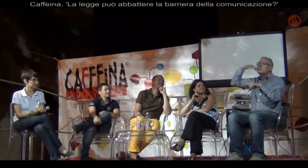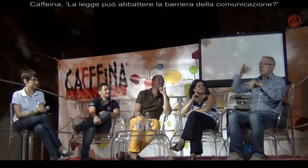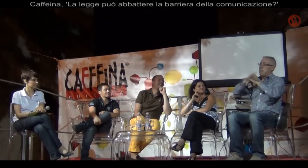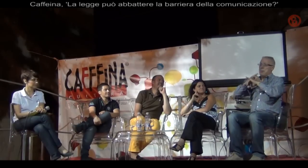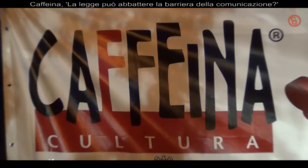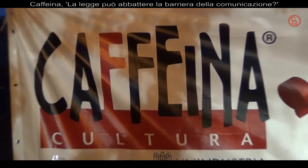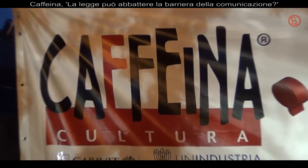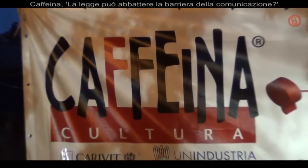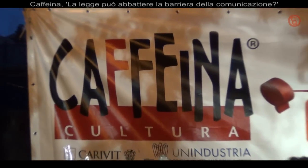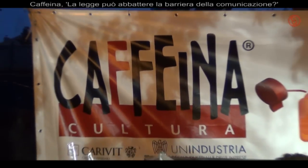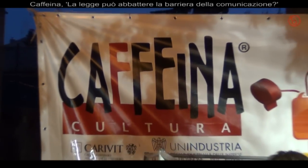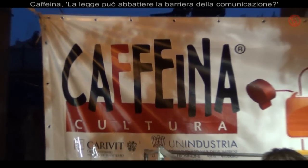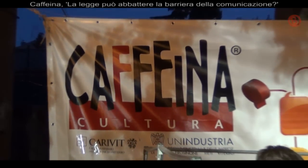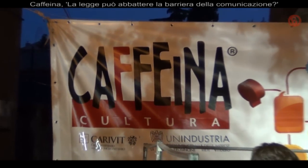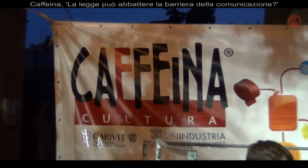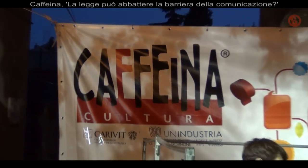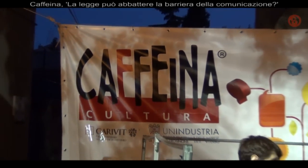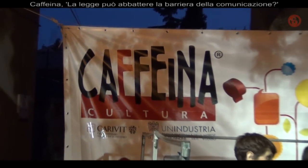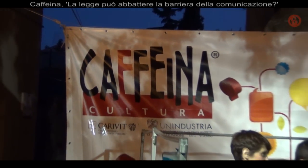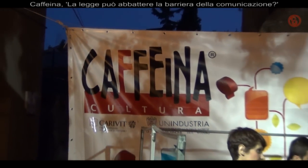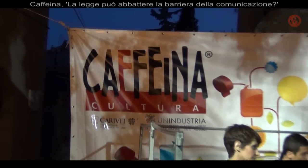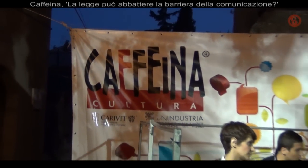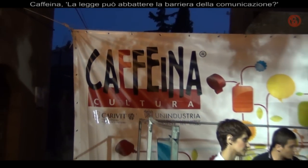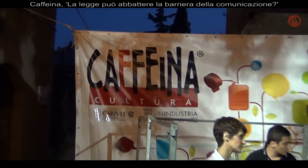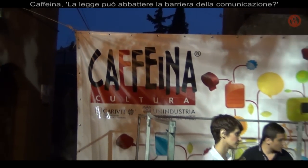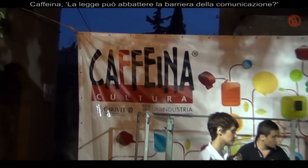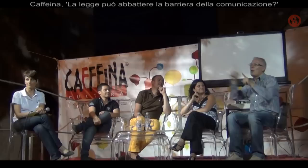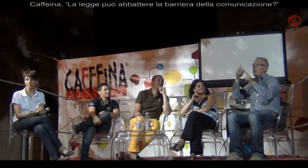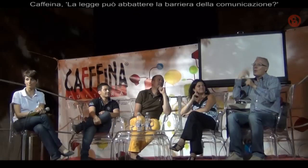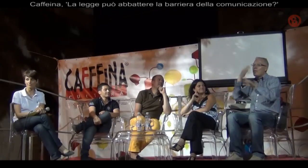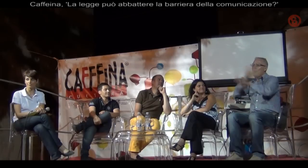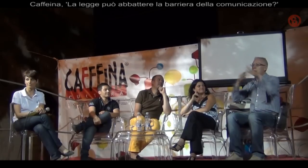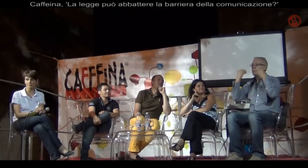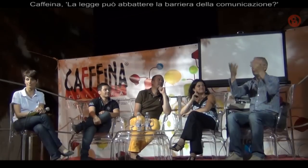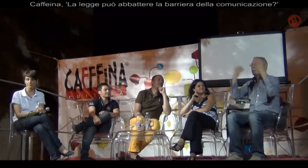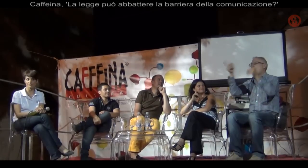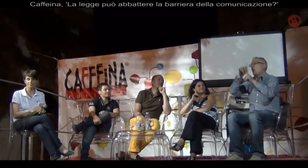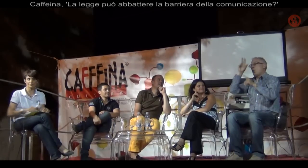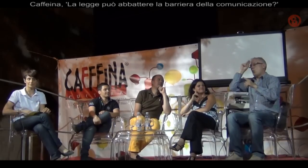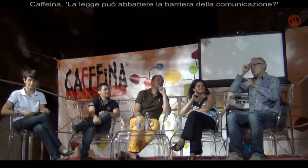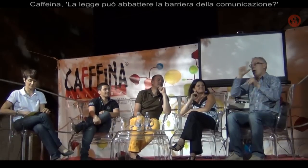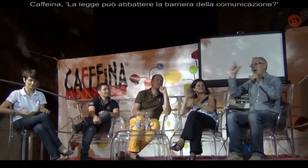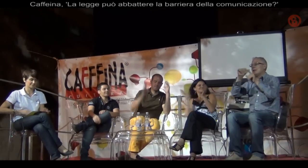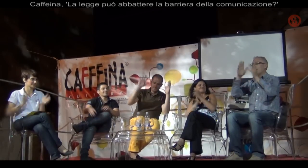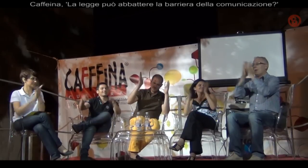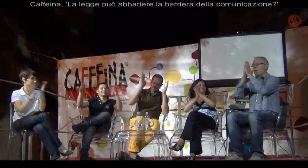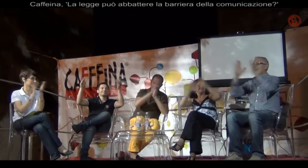di Caffeina perché non si era mai visto, questa è la prima volta che ci danno la possibilità di dimostrare alle persone, di dare delle informazioni agli utenti